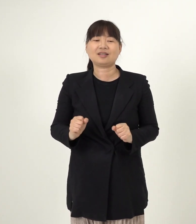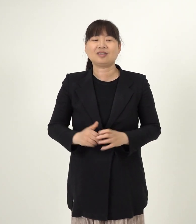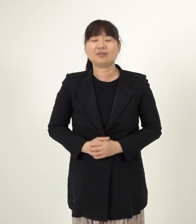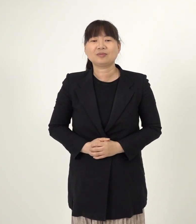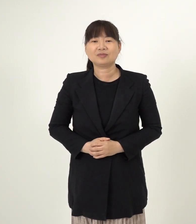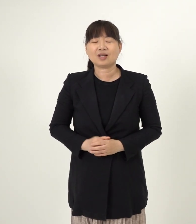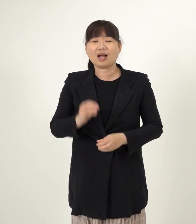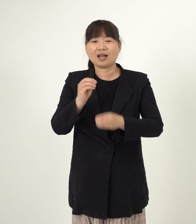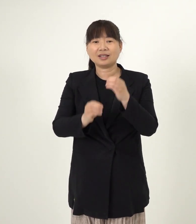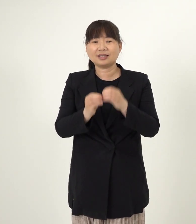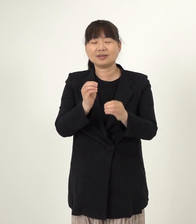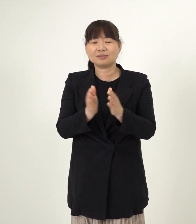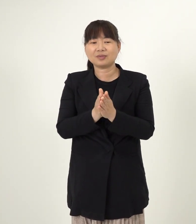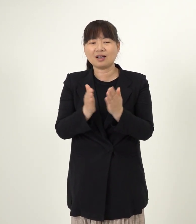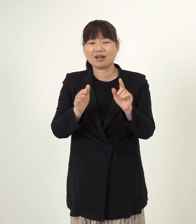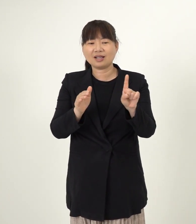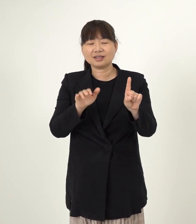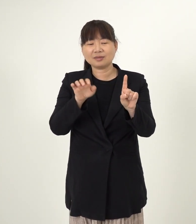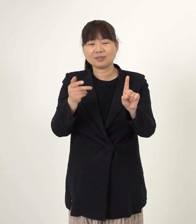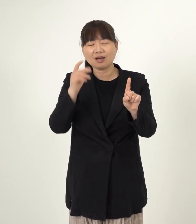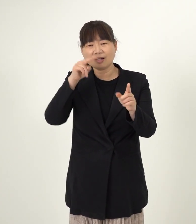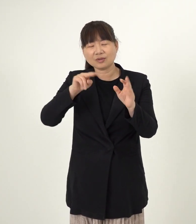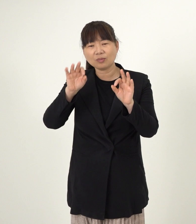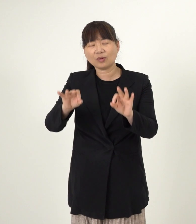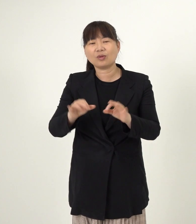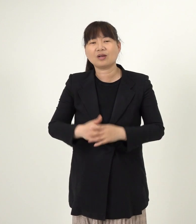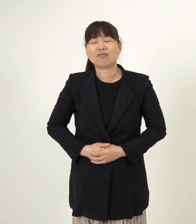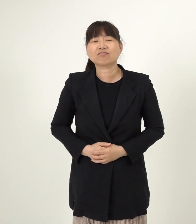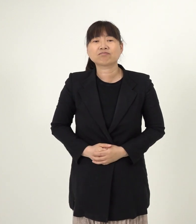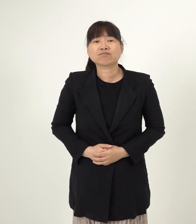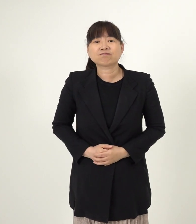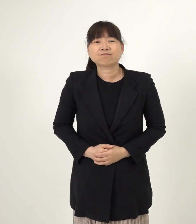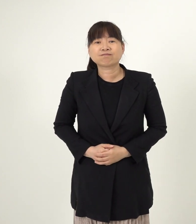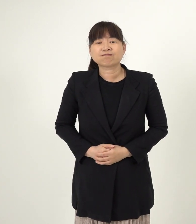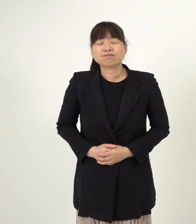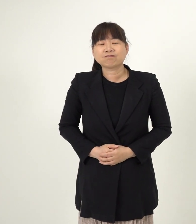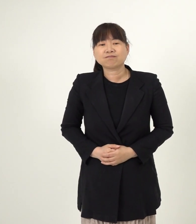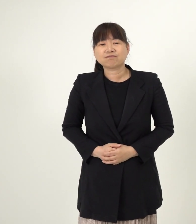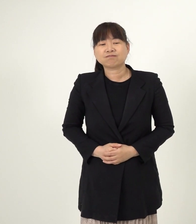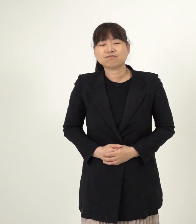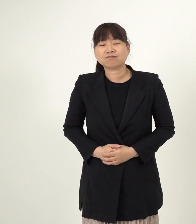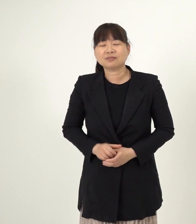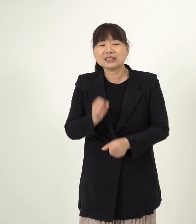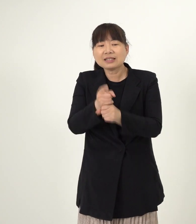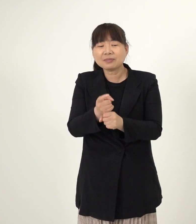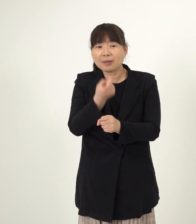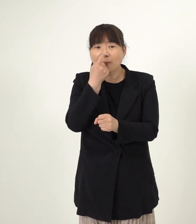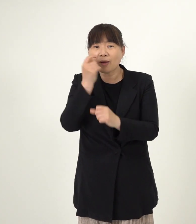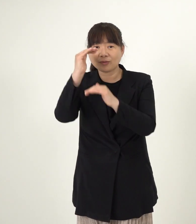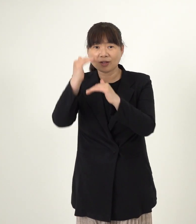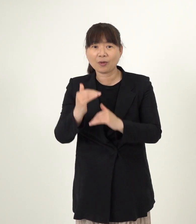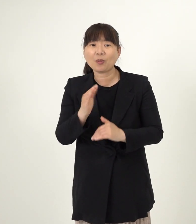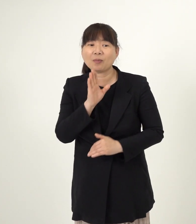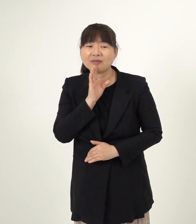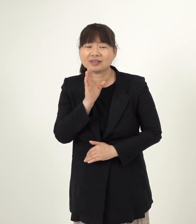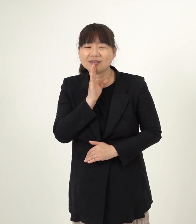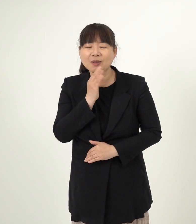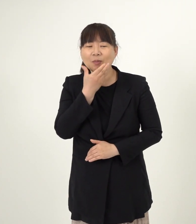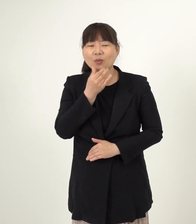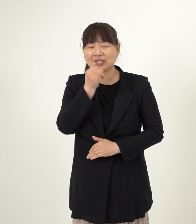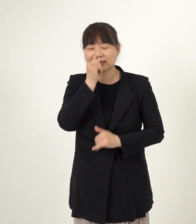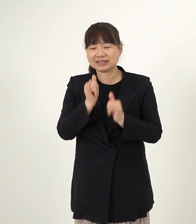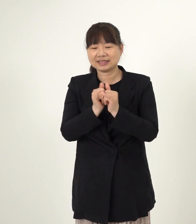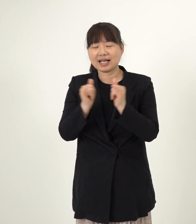근데 시편 1편에 보면 한번 띄워주실까요? 우리 이미 배웠던 내용일 텐데, 복